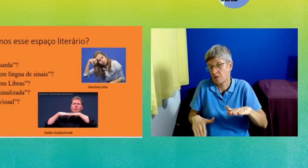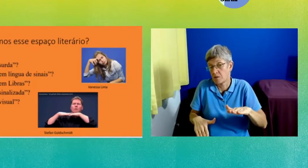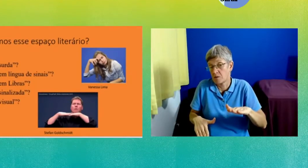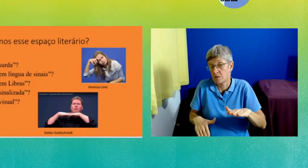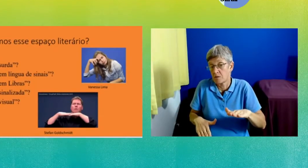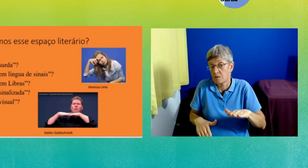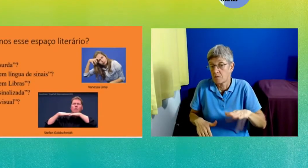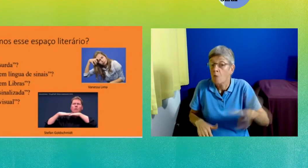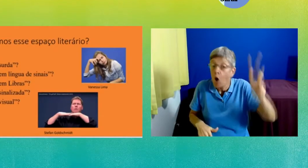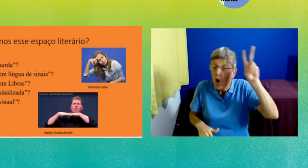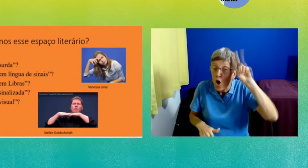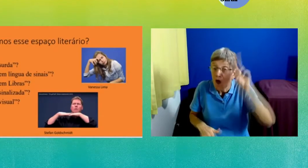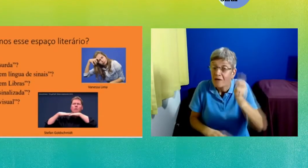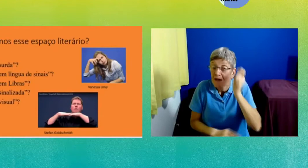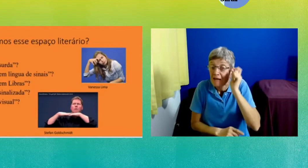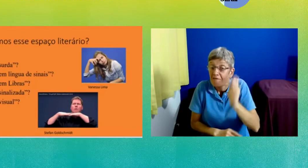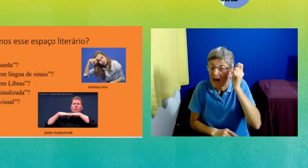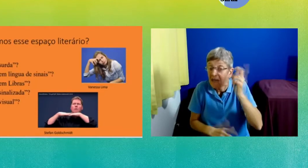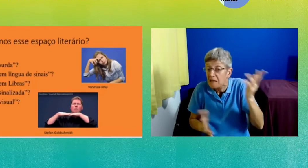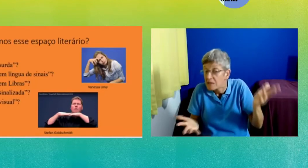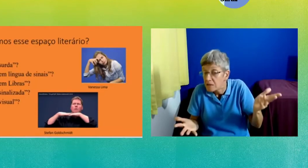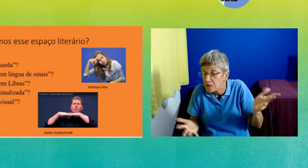literatura. Talvez